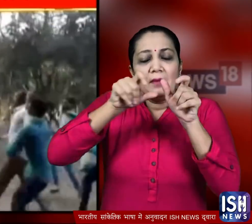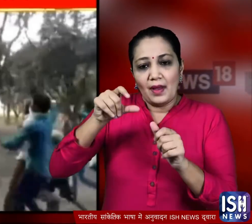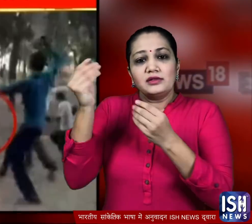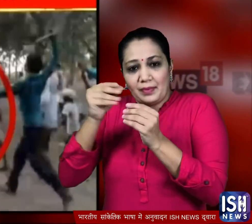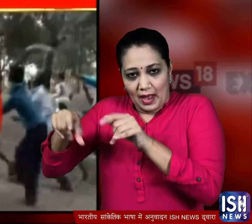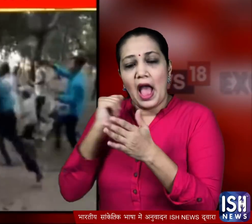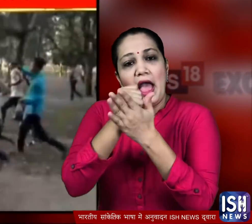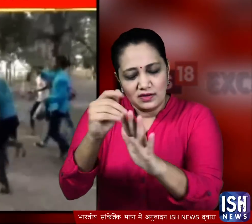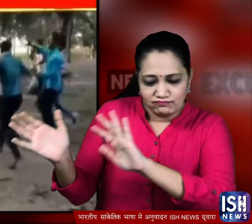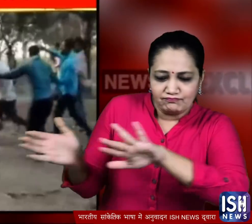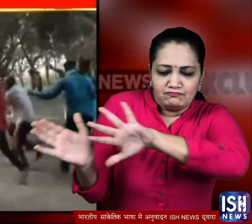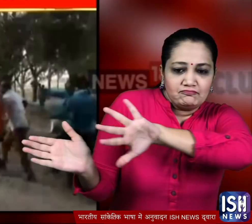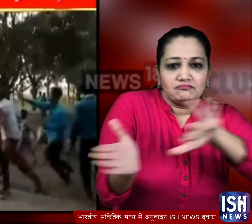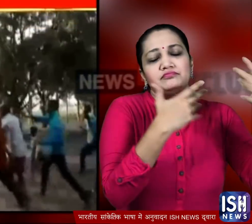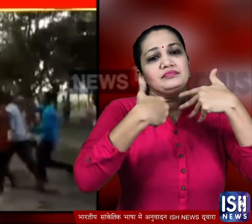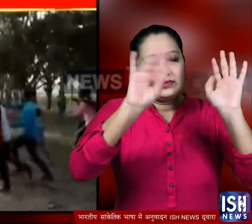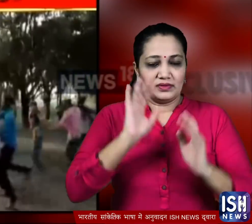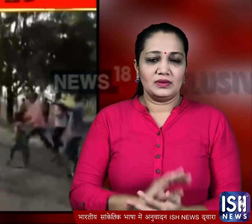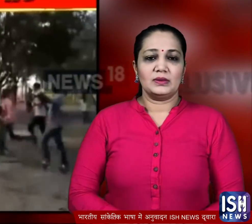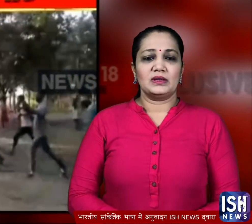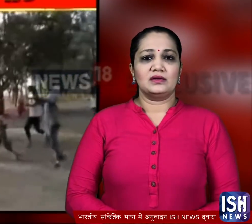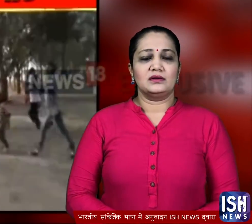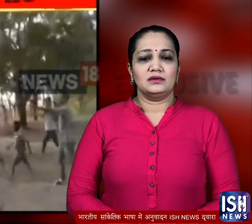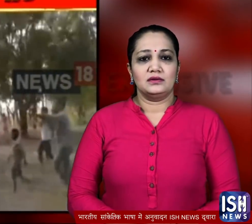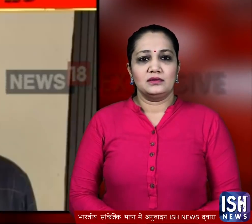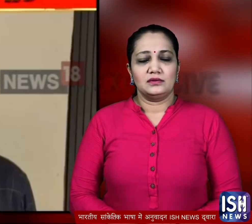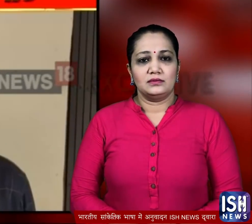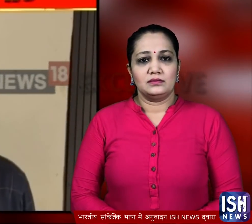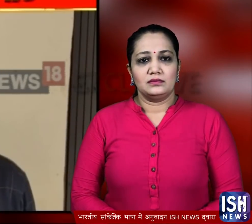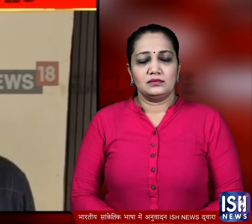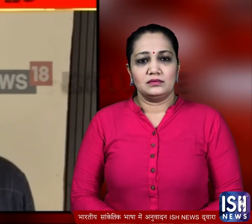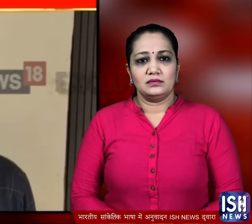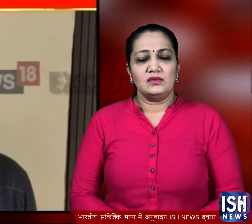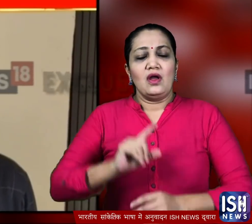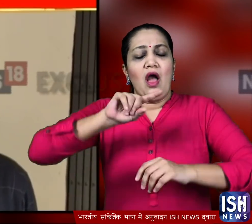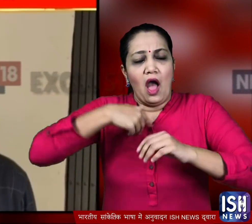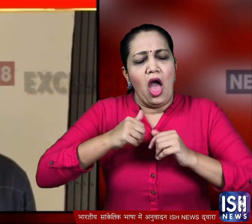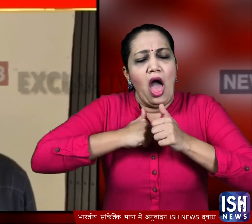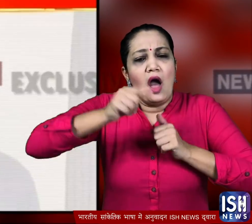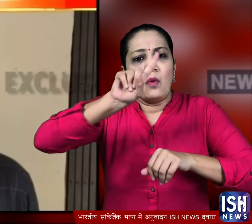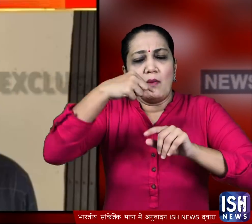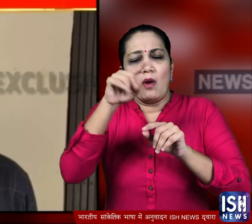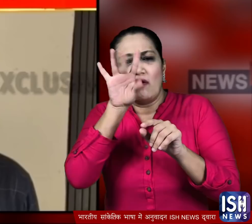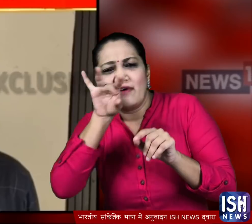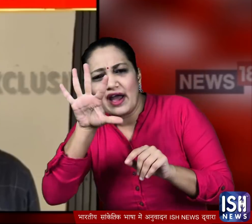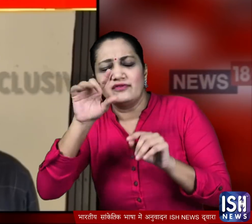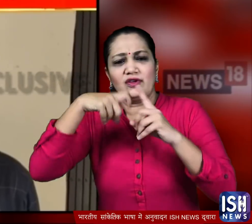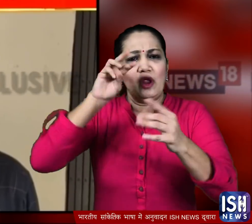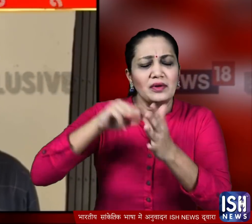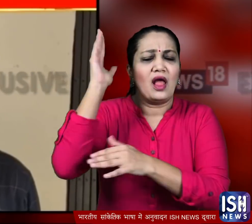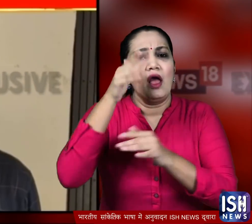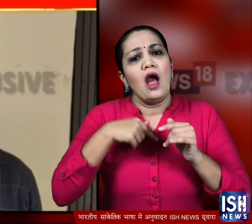दौरान कुछ लोगों ने पुलिस वालों का साथ दिया और उन्हें वहां से सुरक्षित भगाने में मदद की। 1.5 किलोमीटर मुझे दौड़ना पड़ा, सुरक्षित स्थान